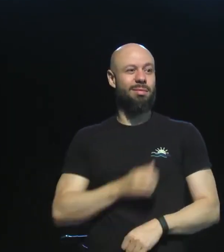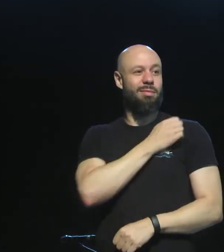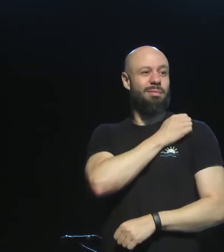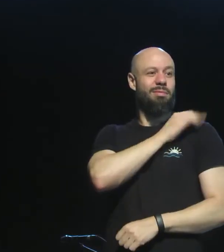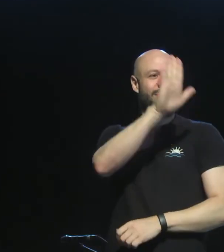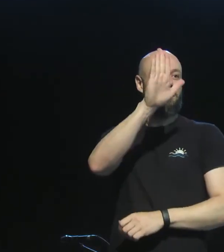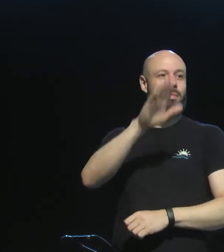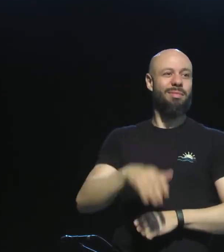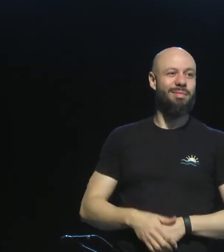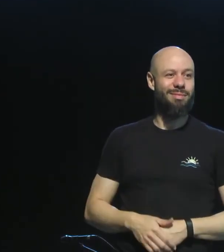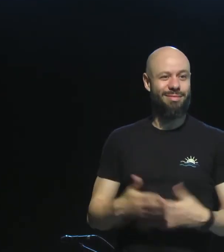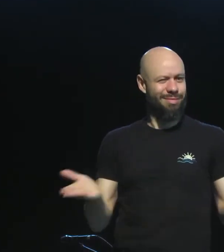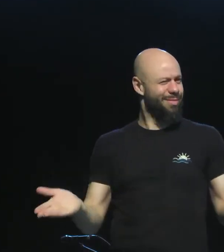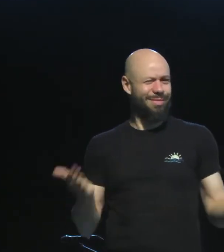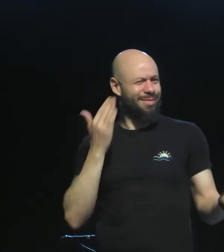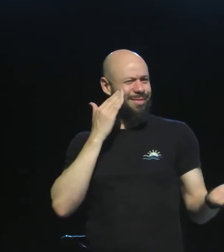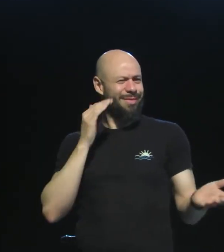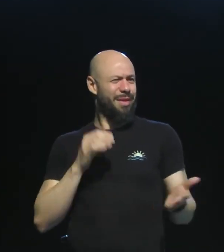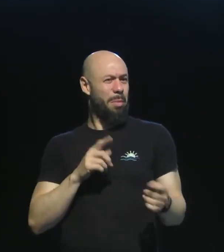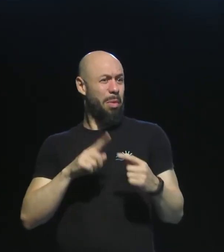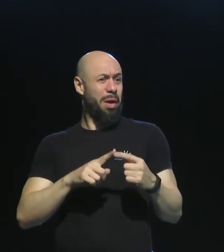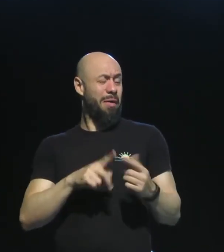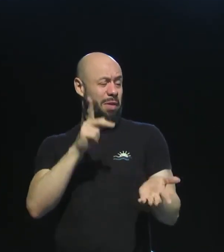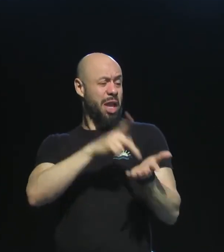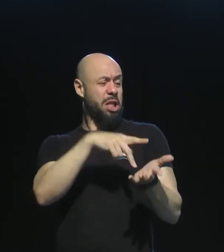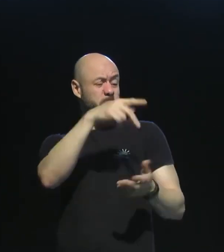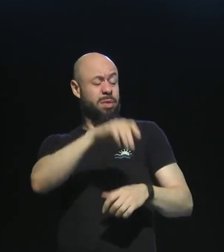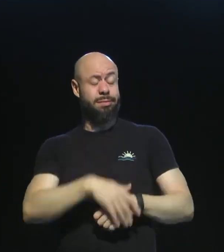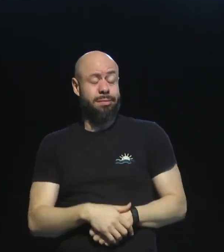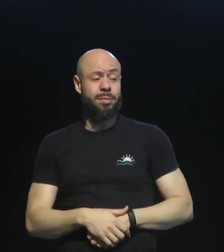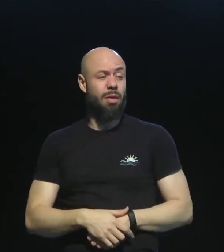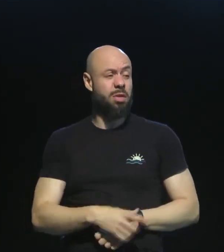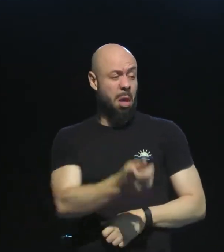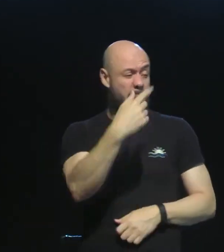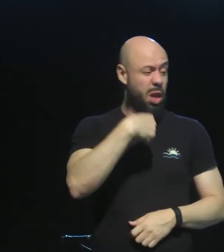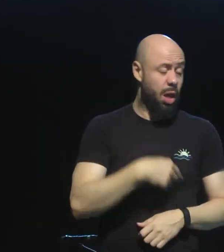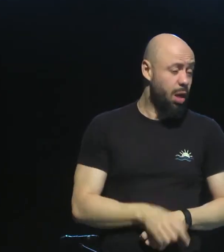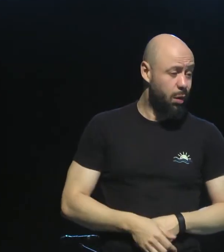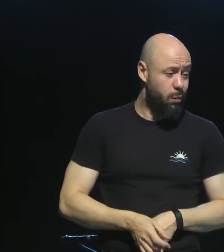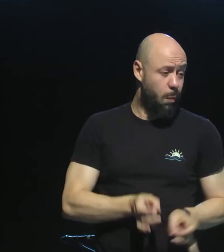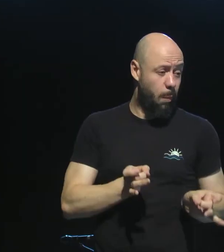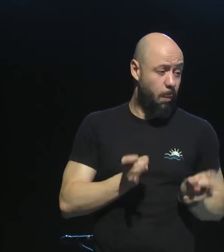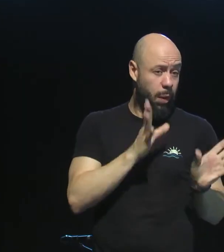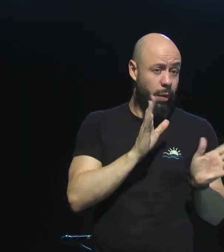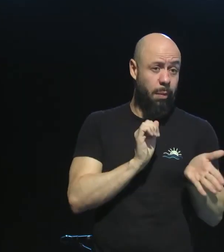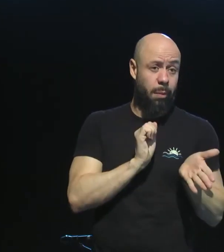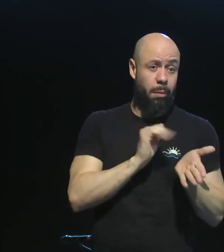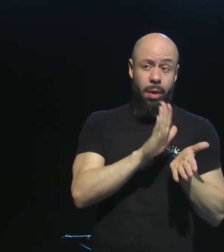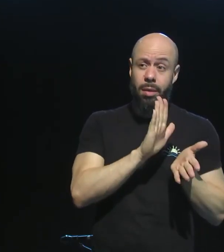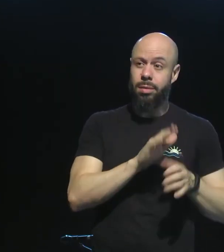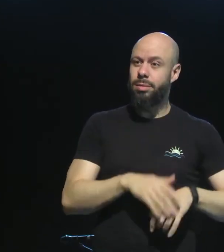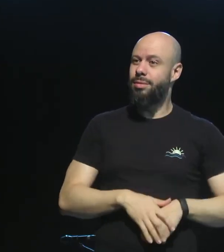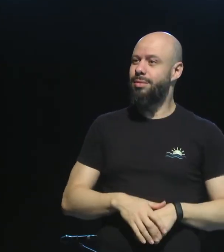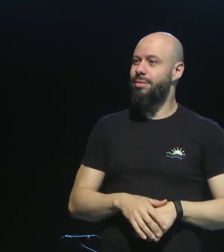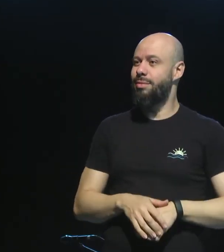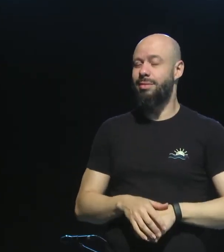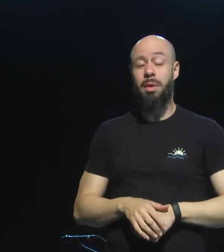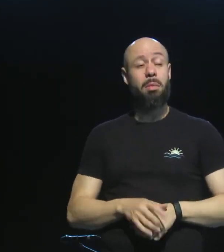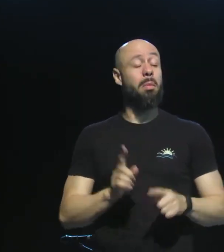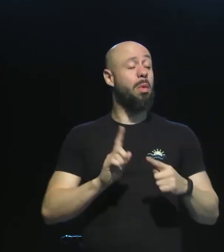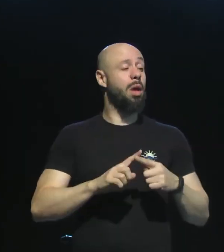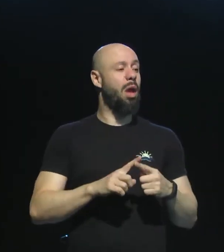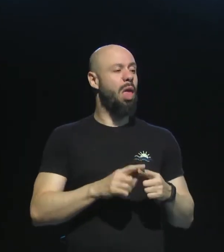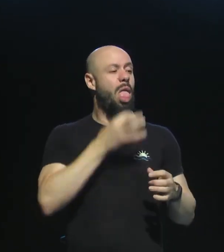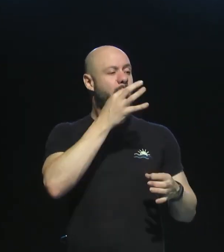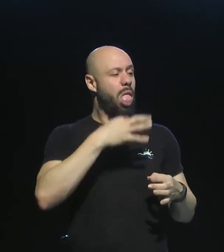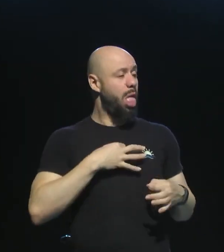você não tem que se meter e nem questionar a minha verdade. Não